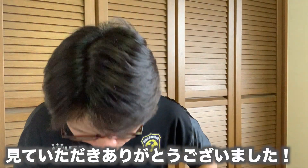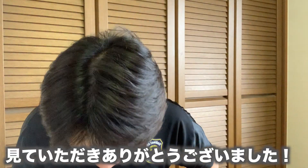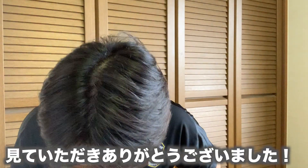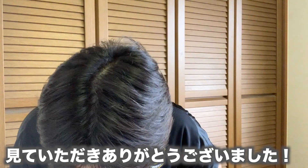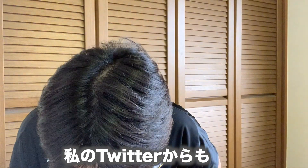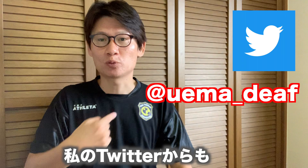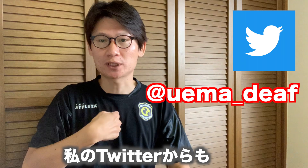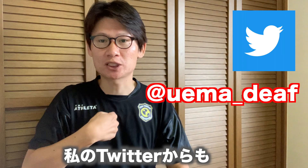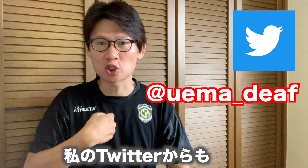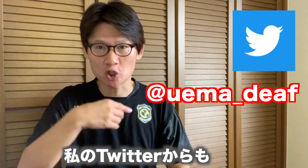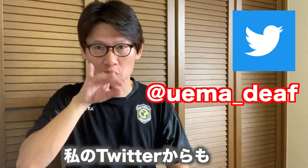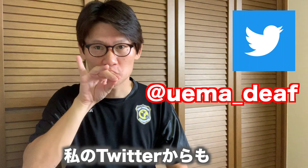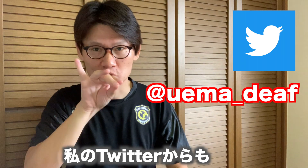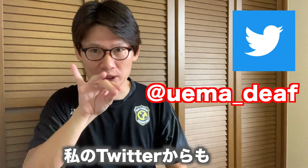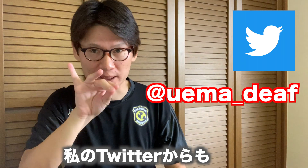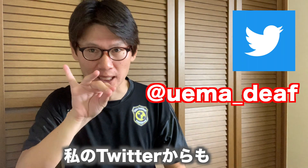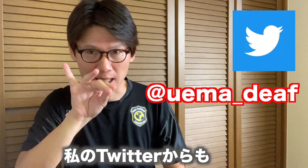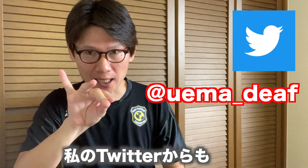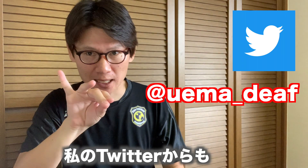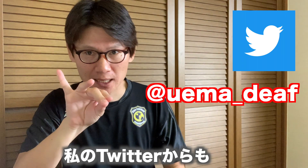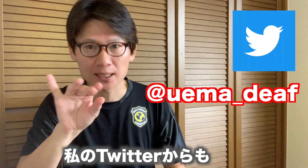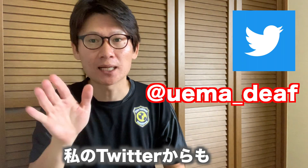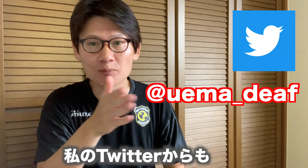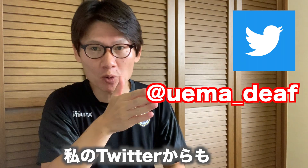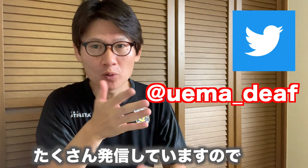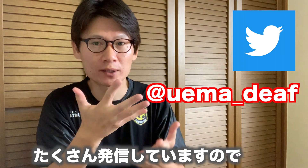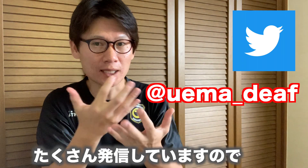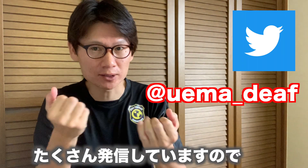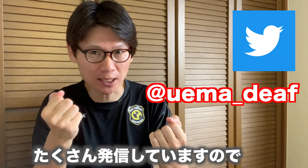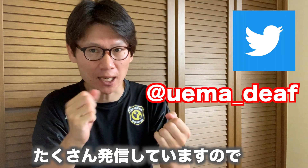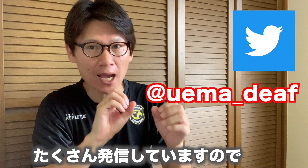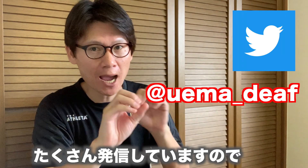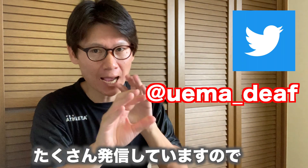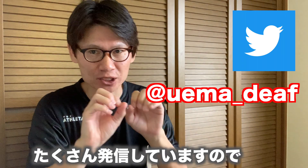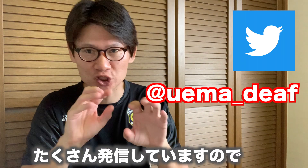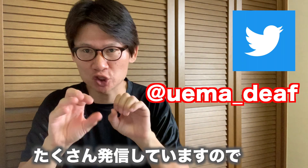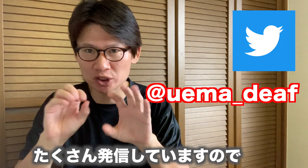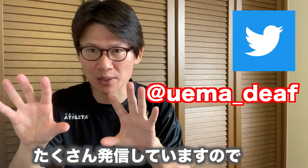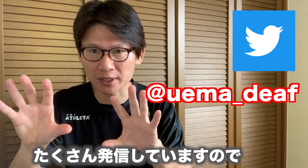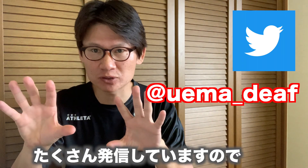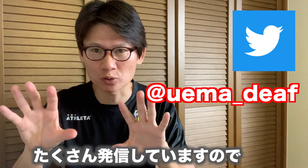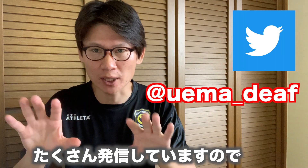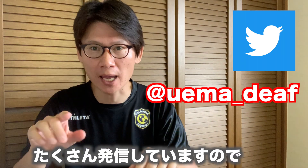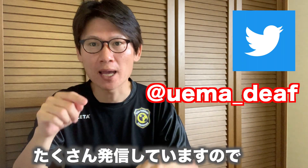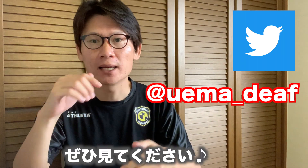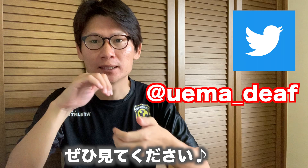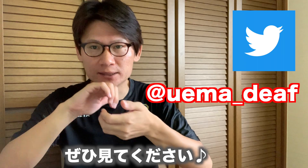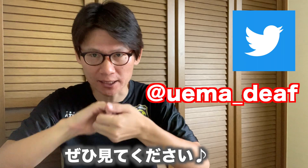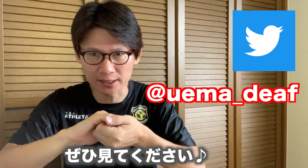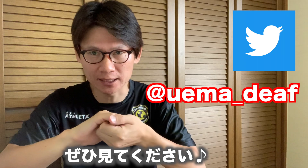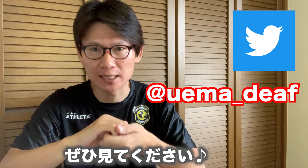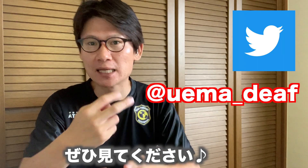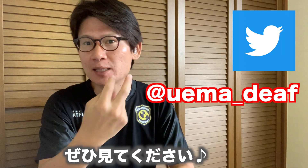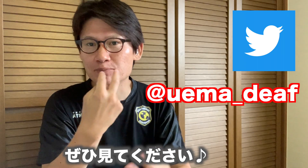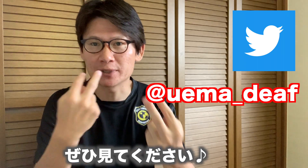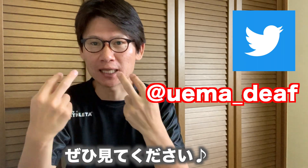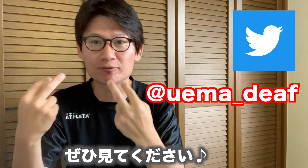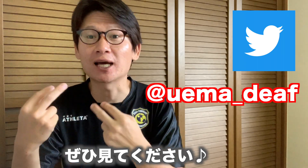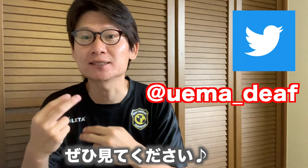ました。私のツイッターからもたくさん発信していますので、ぜひ見て